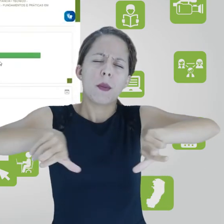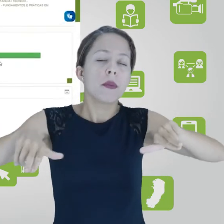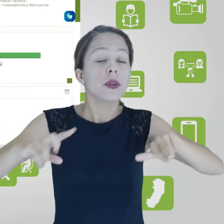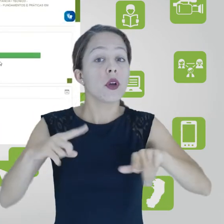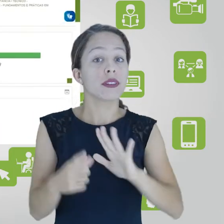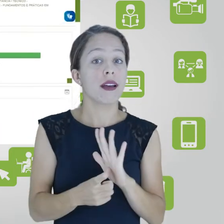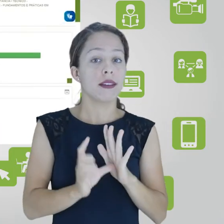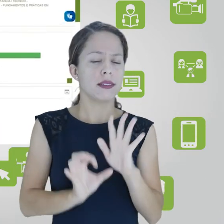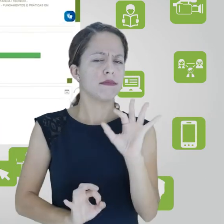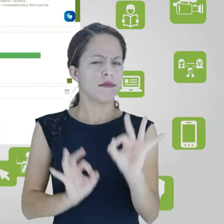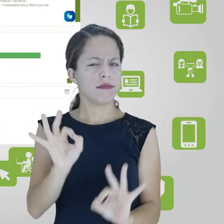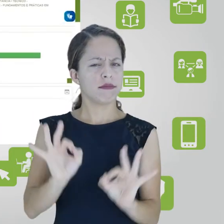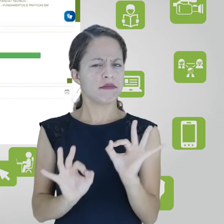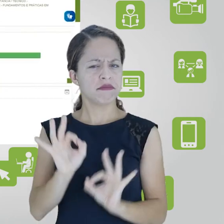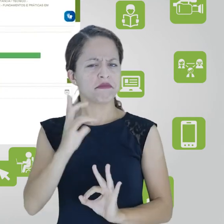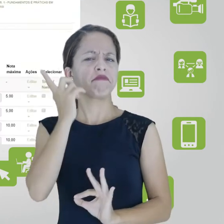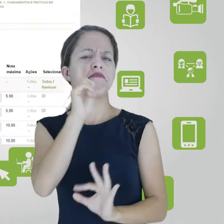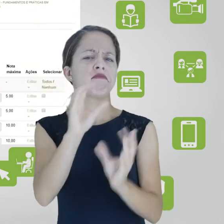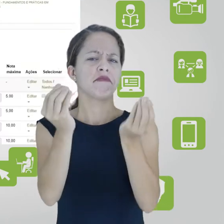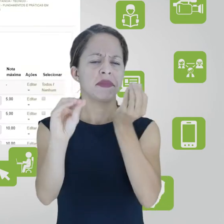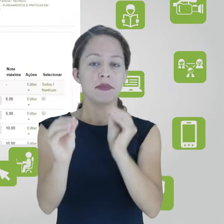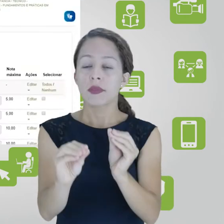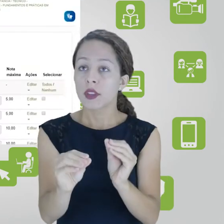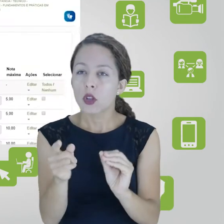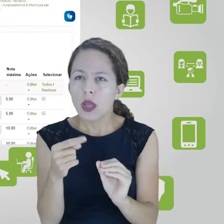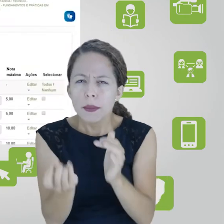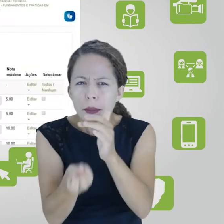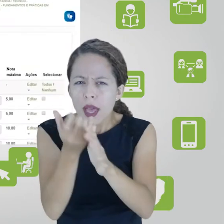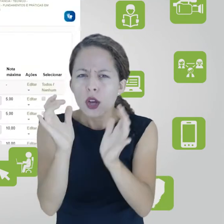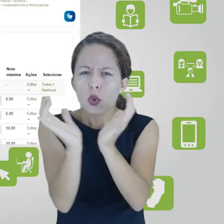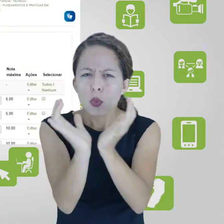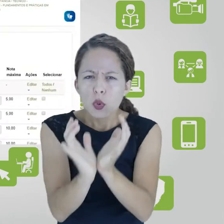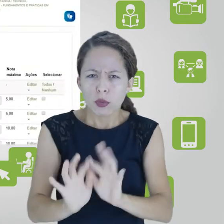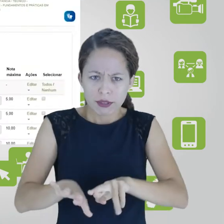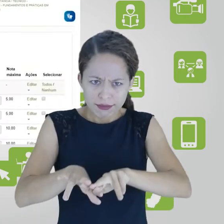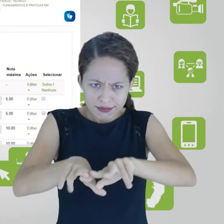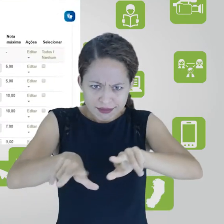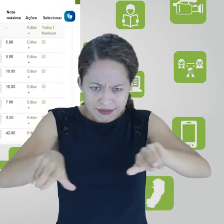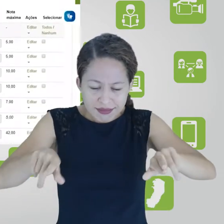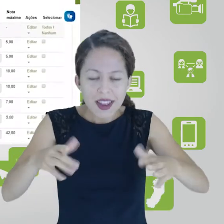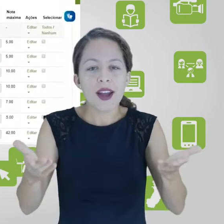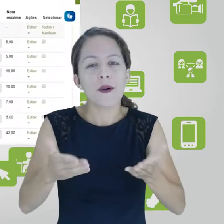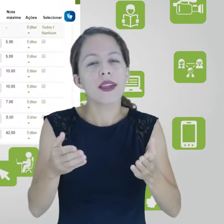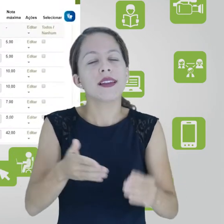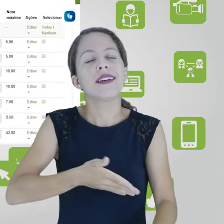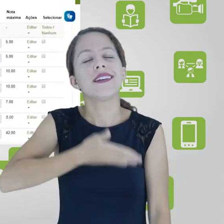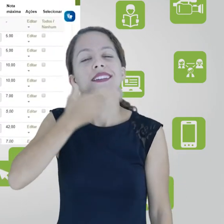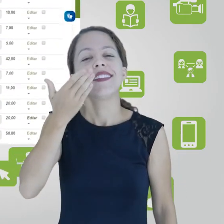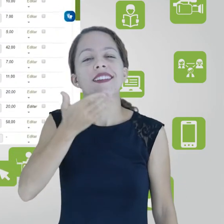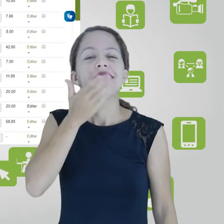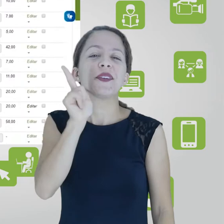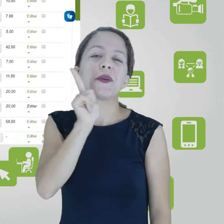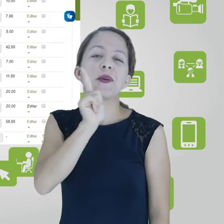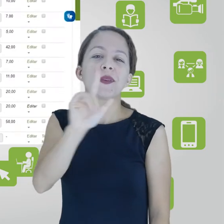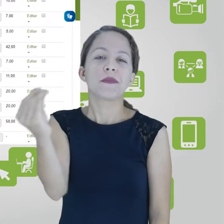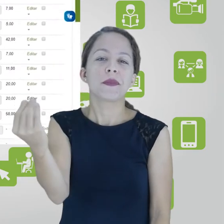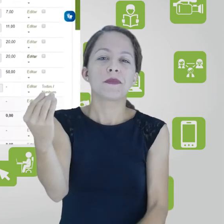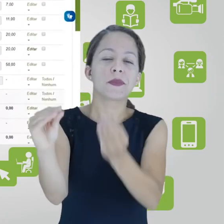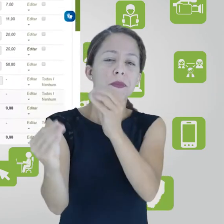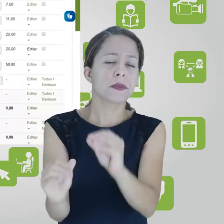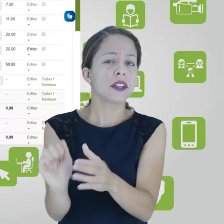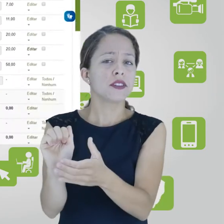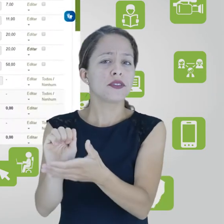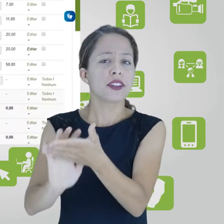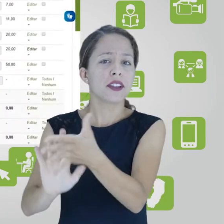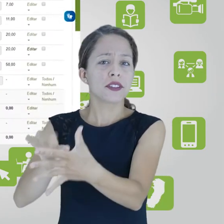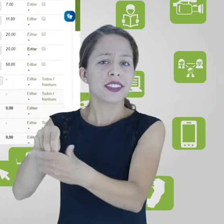categorias. Por quê? Porque a gente fez um planejamento antes. A gente conseguiu organizar direitinho. Aí quando vem aqui e cria todas as categorias, agora